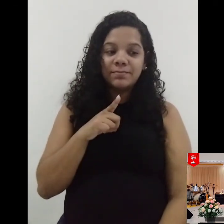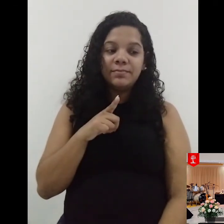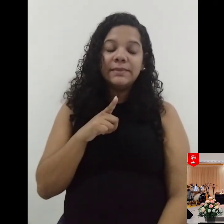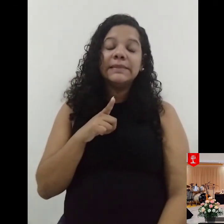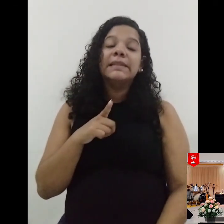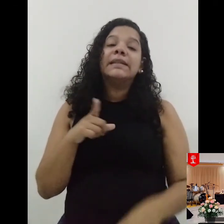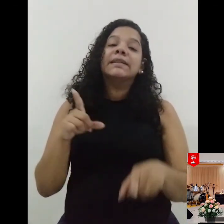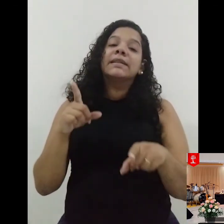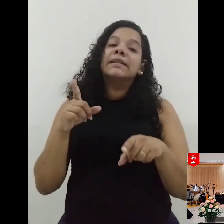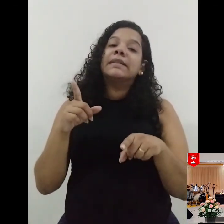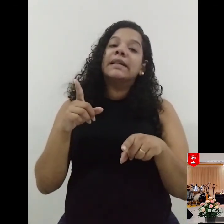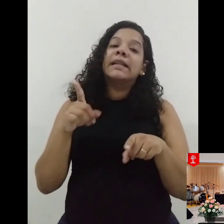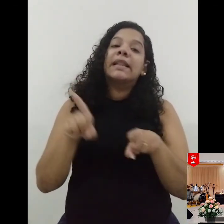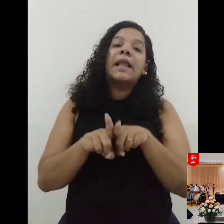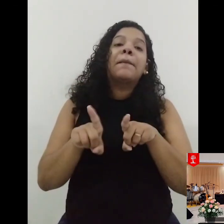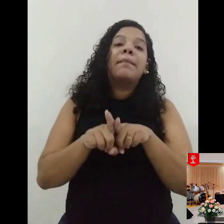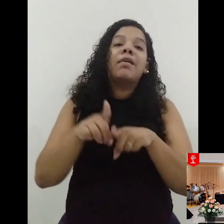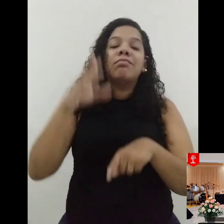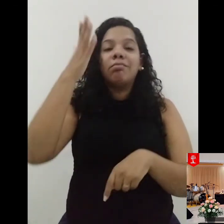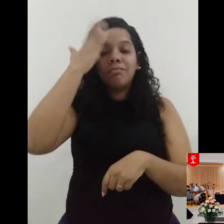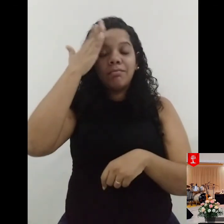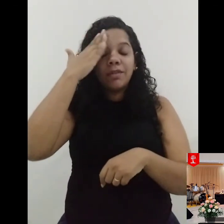querer. Vamos orar.